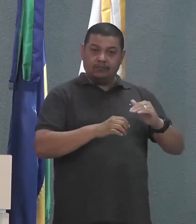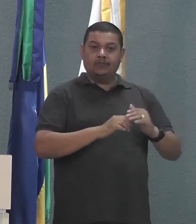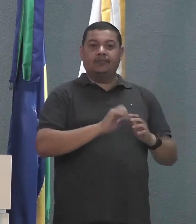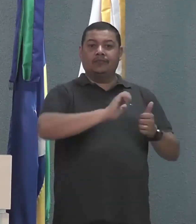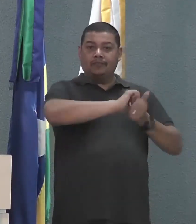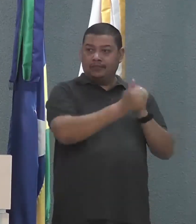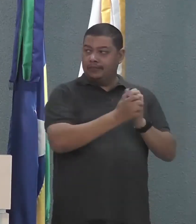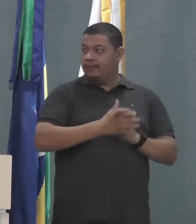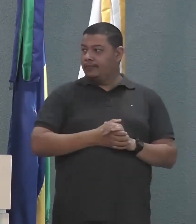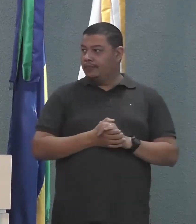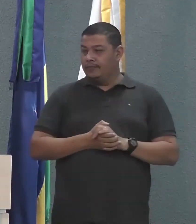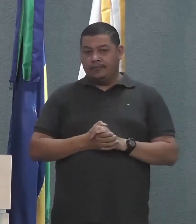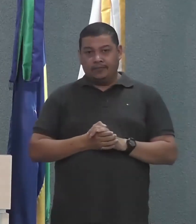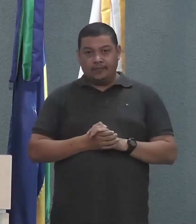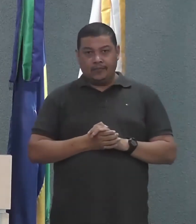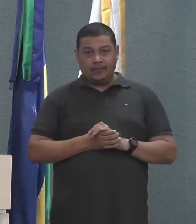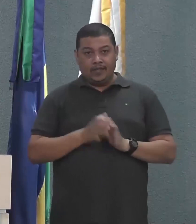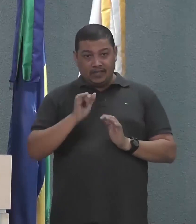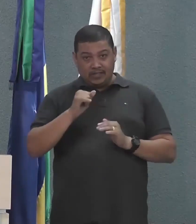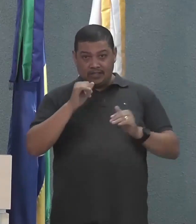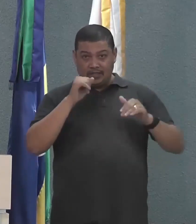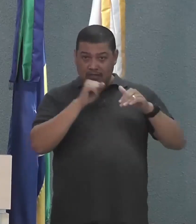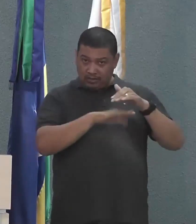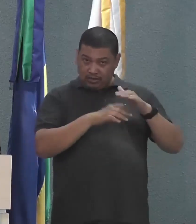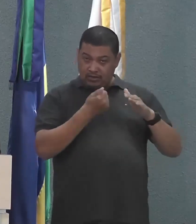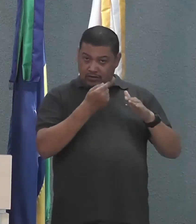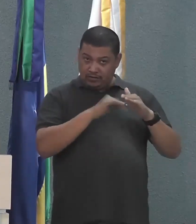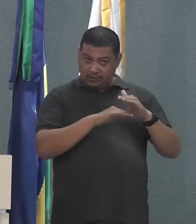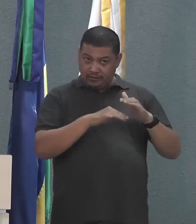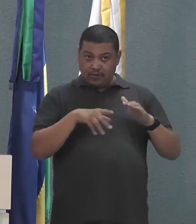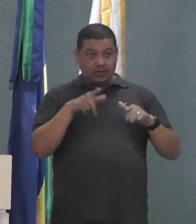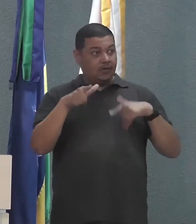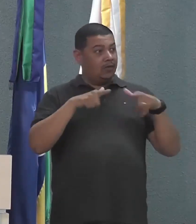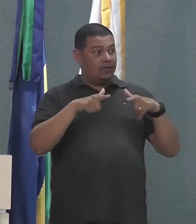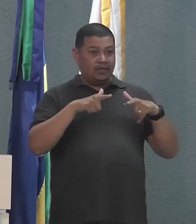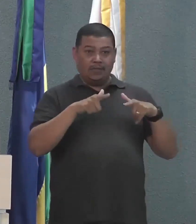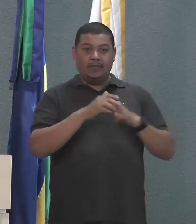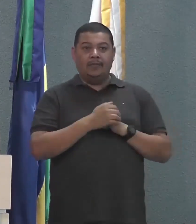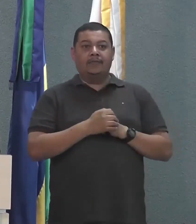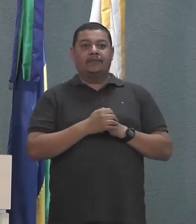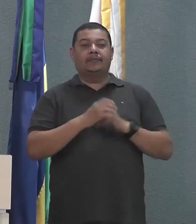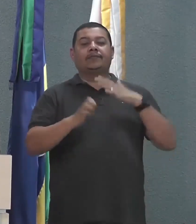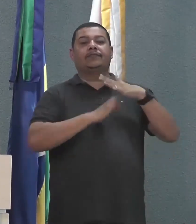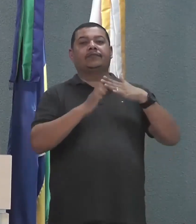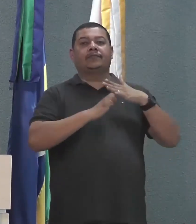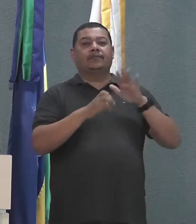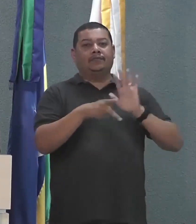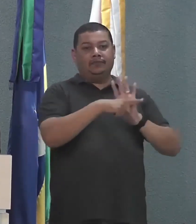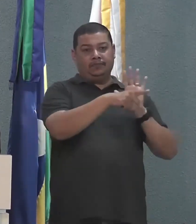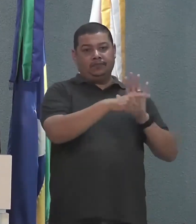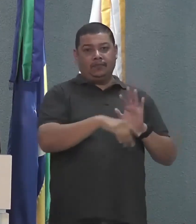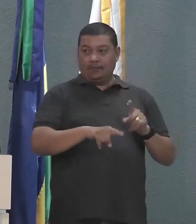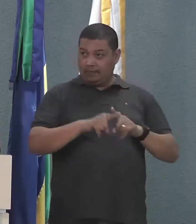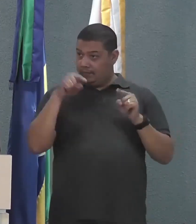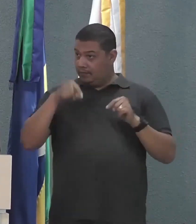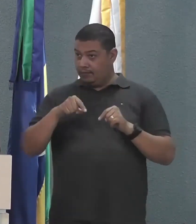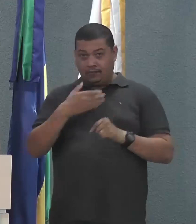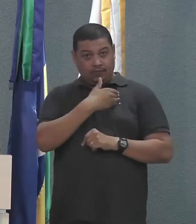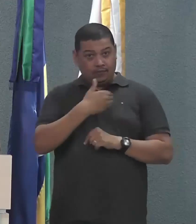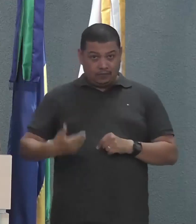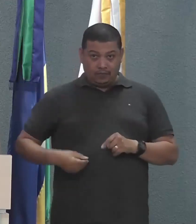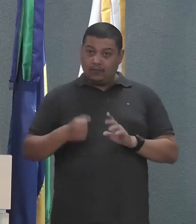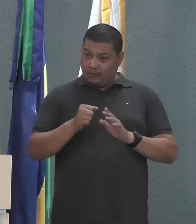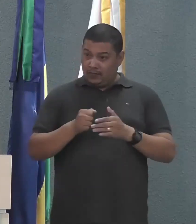guardar dinheiro, vocês tinham que trabalhar numa empresa privada para ficar cortando gasto. Não que você tenha que gastar à toa, mas aqui você tem que